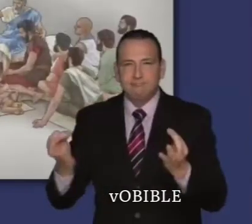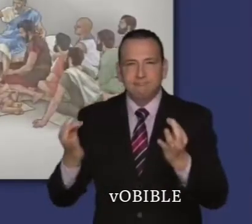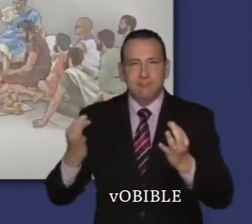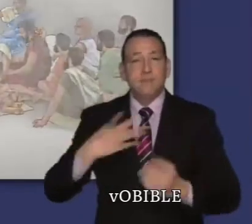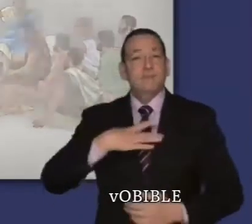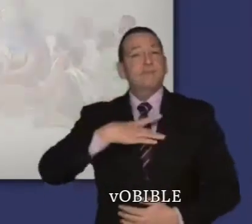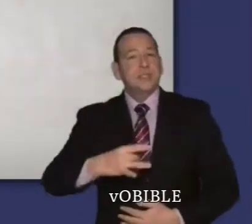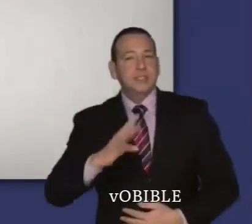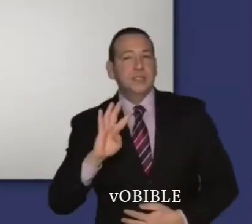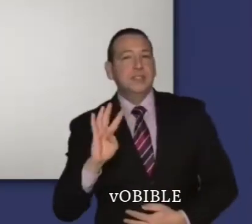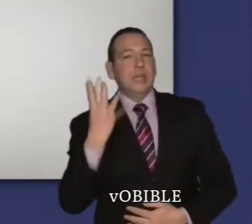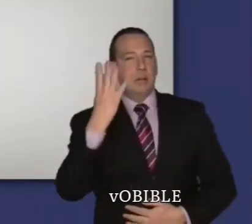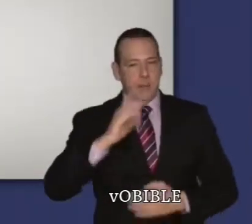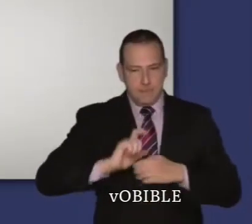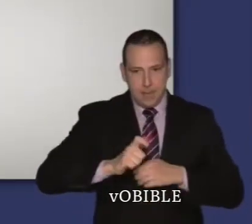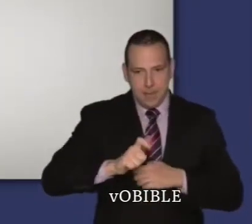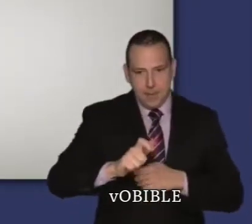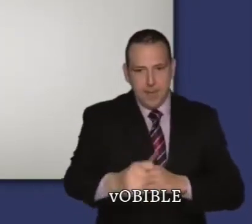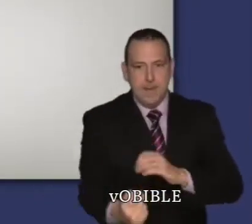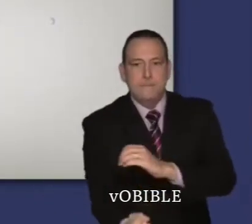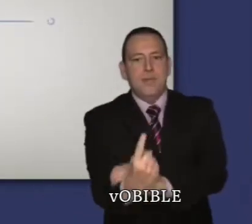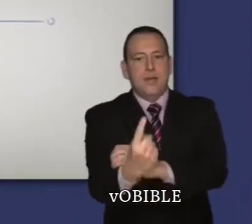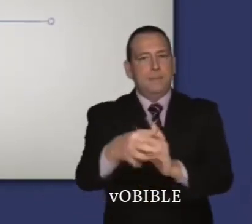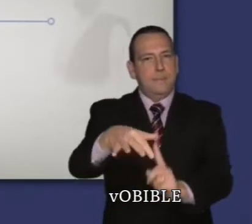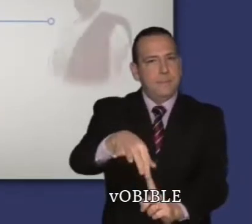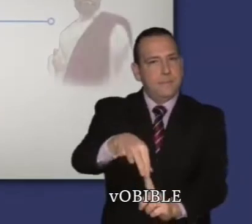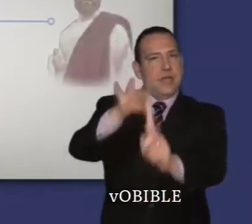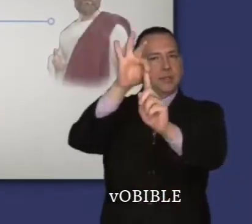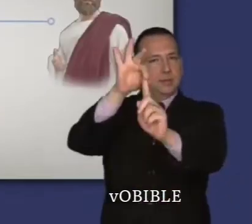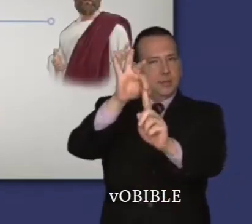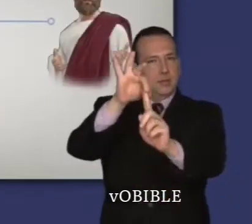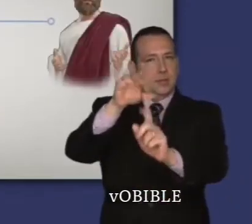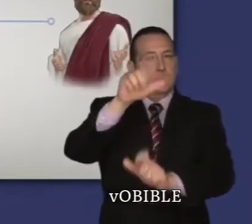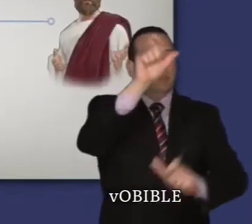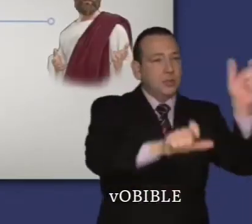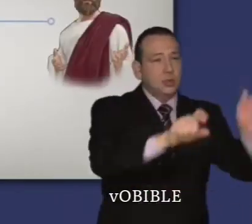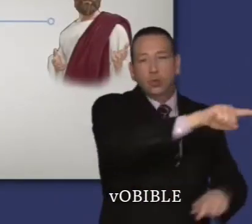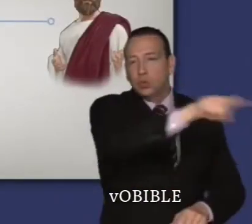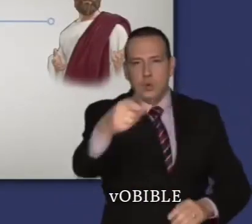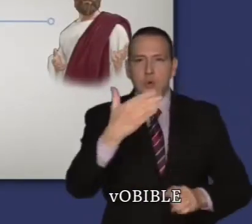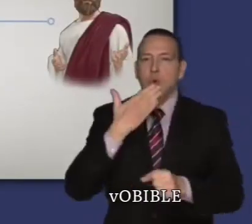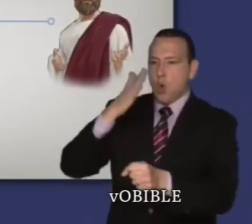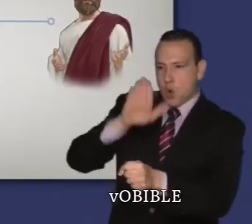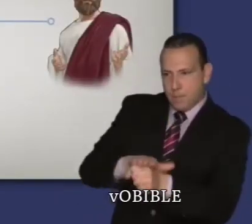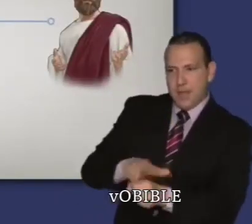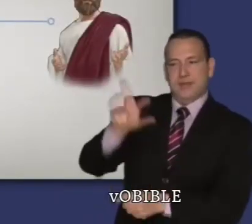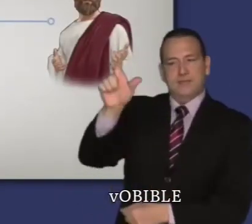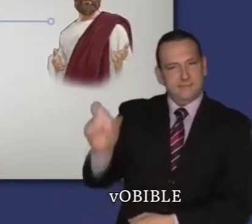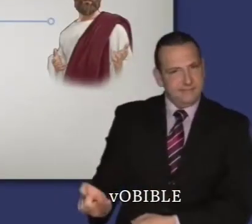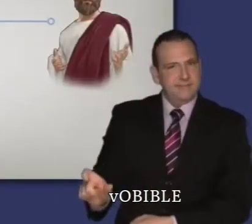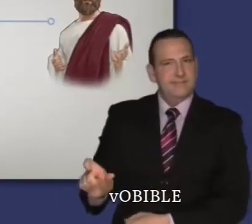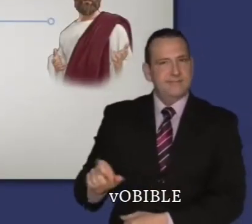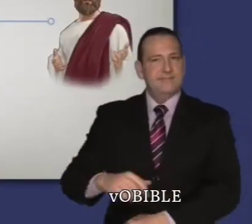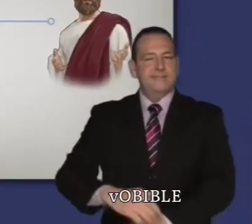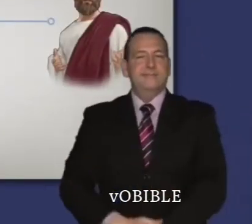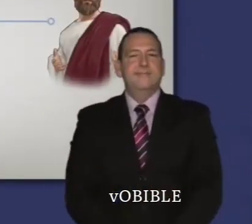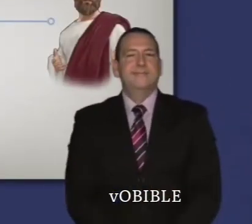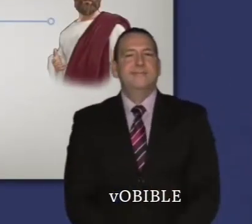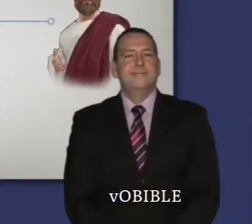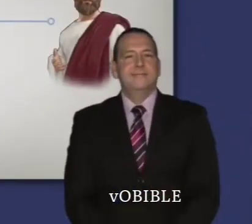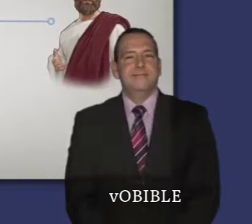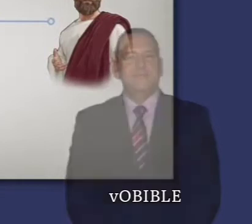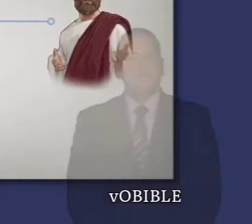fils. C'est dans la lignée de Juda qu'apparaîtra la descendance promise, c'est-à-dire Shilo, celui à qui tous les peuples